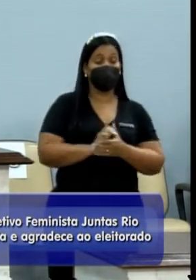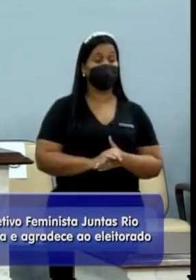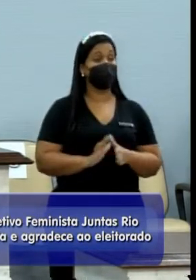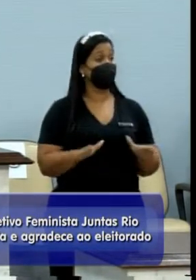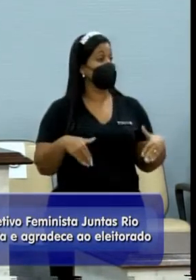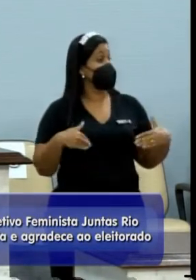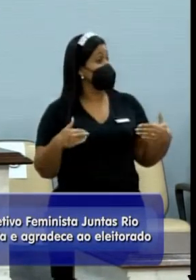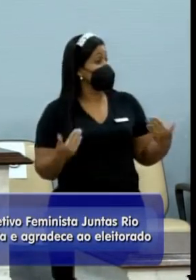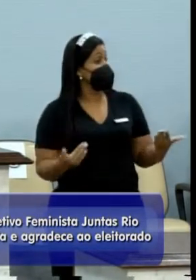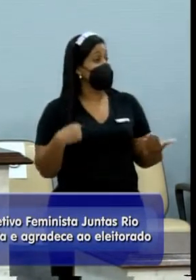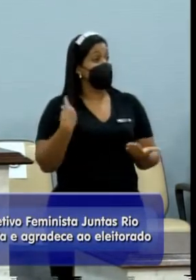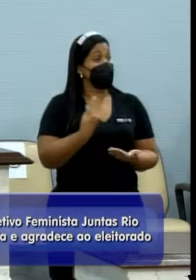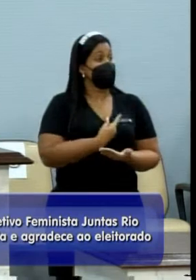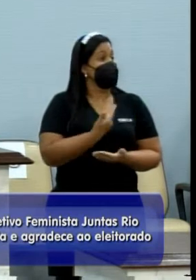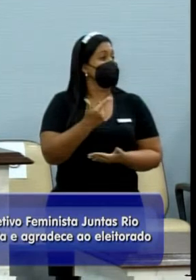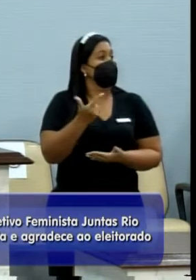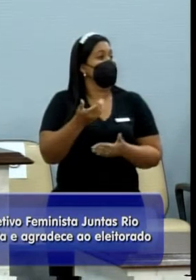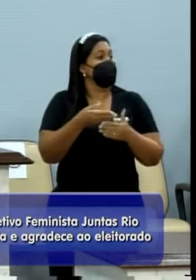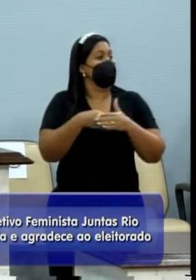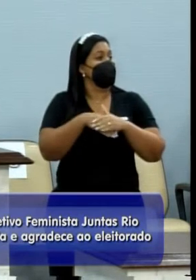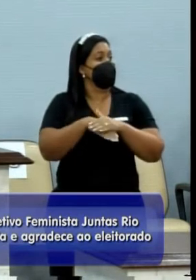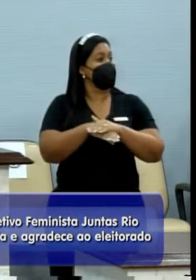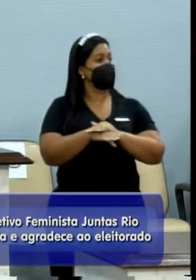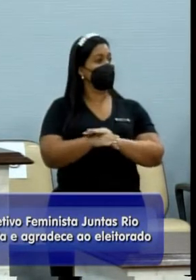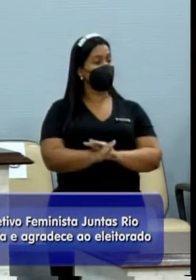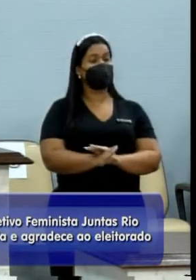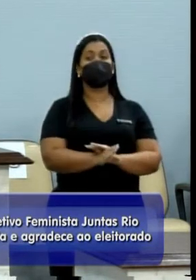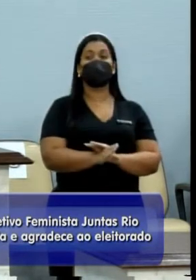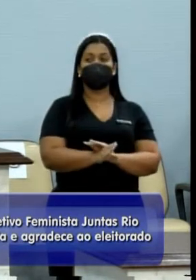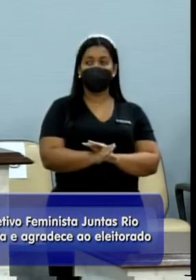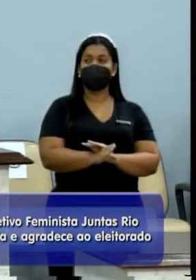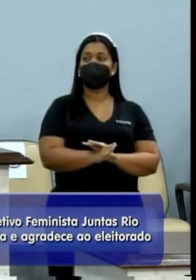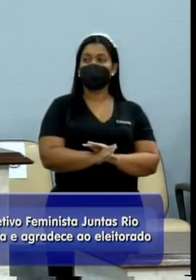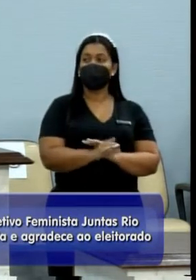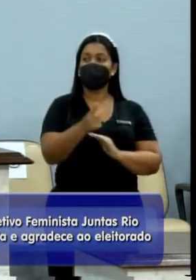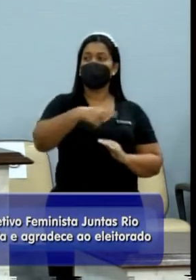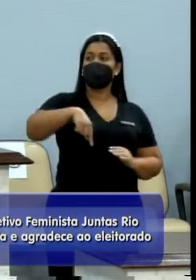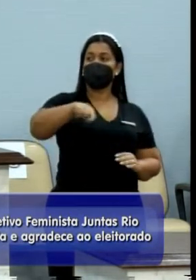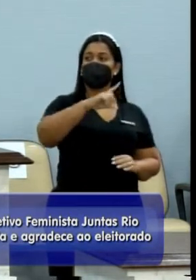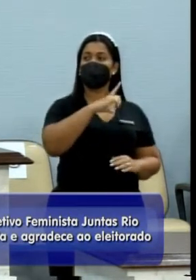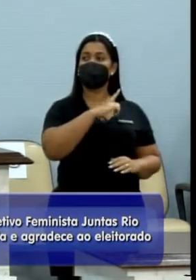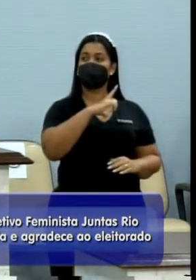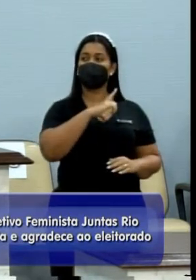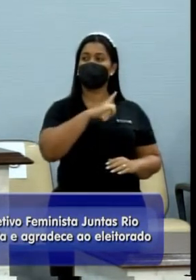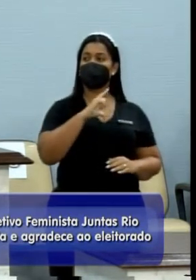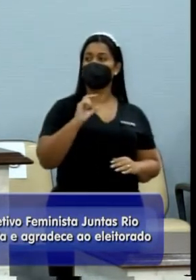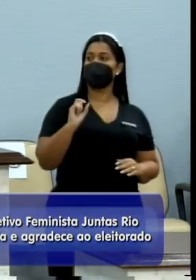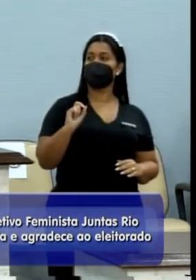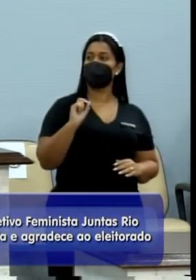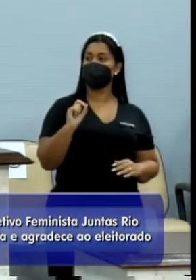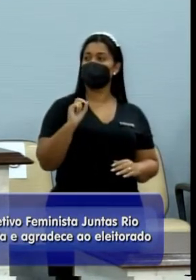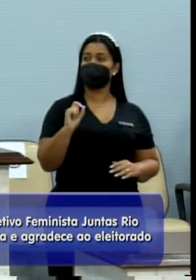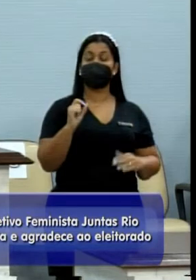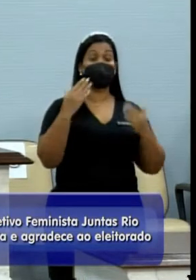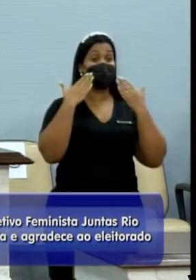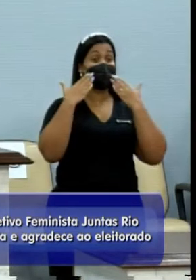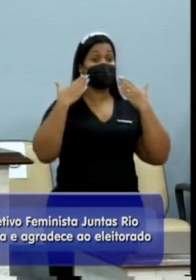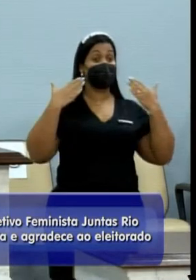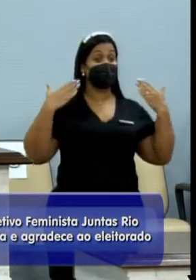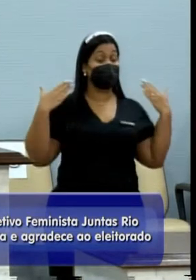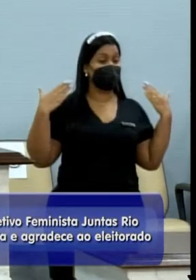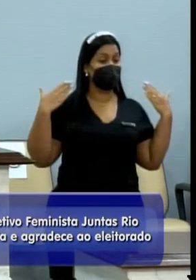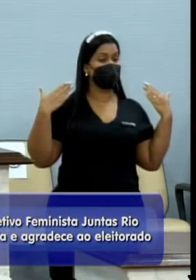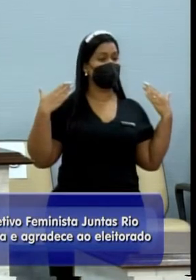Aqui a gente não tem o costume, como os europeus tiveram, com os escândalos e